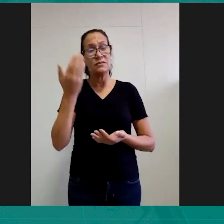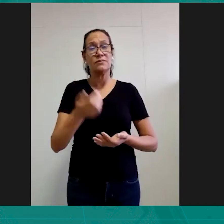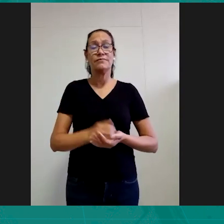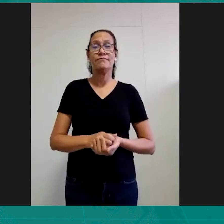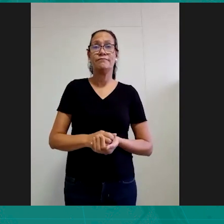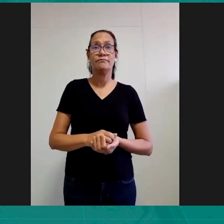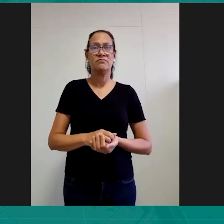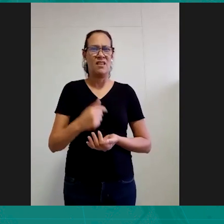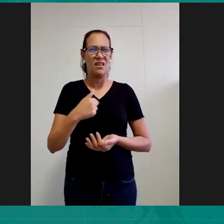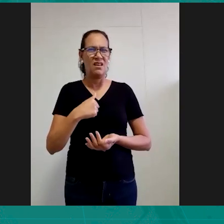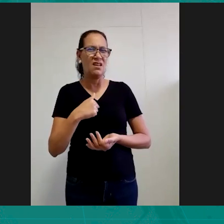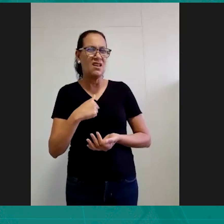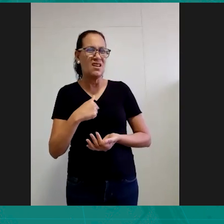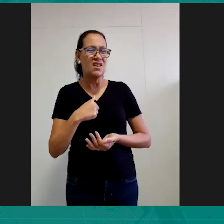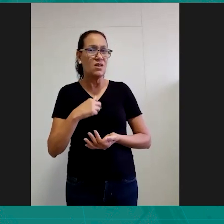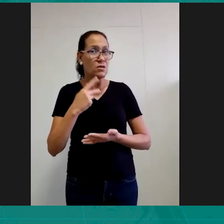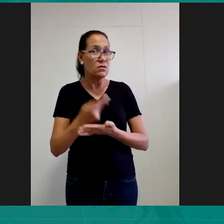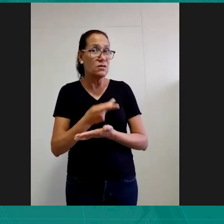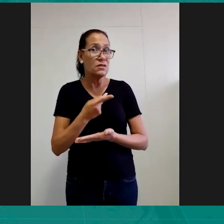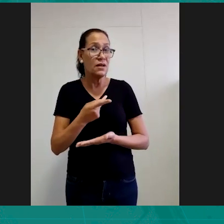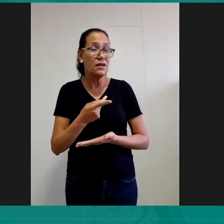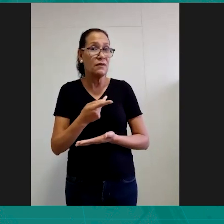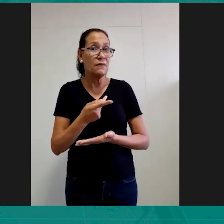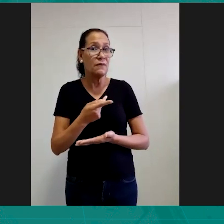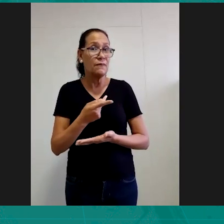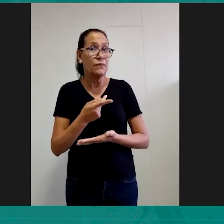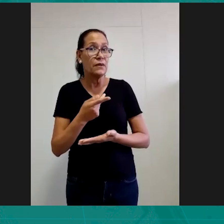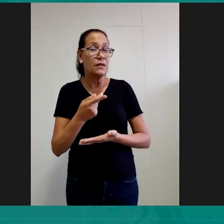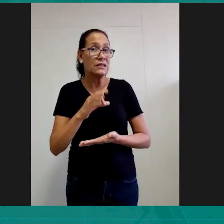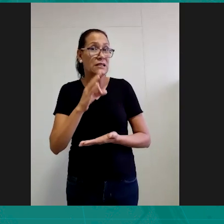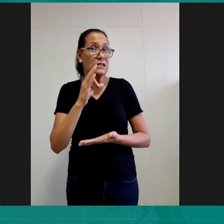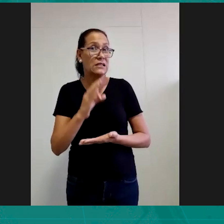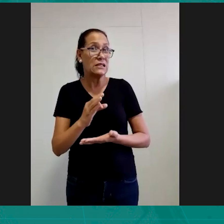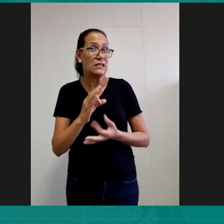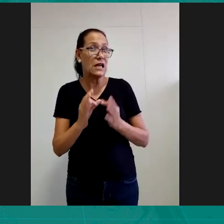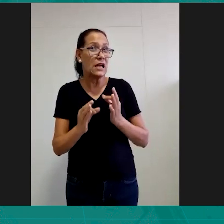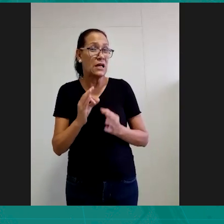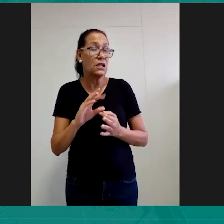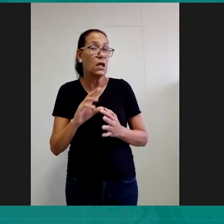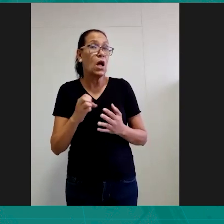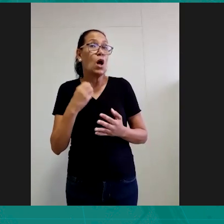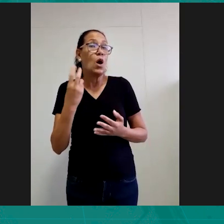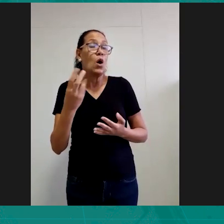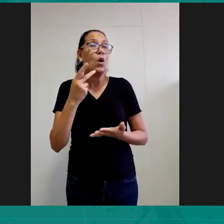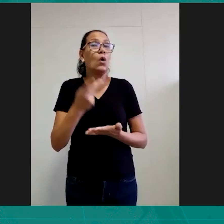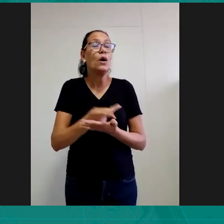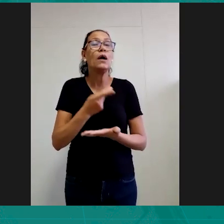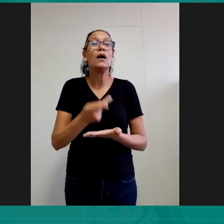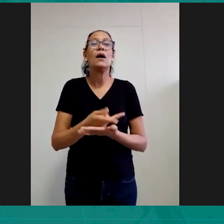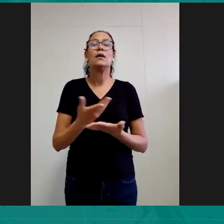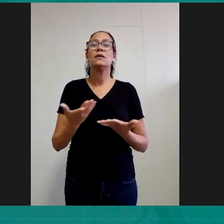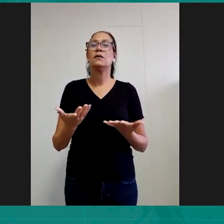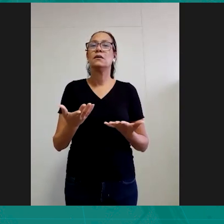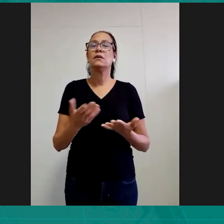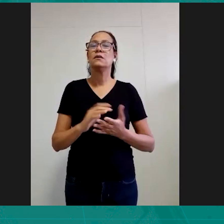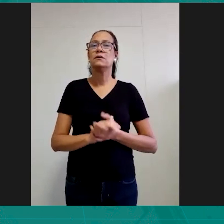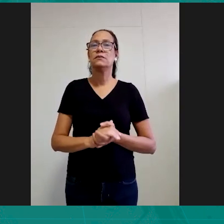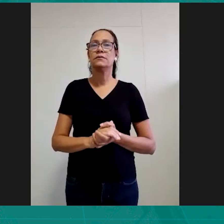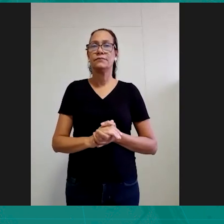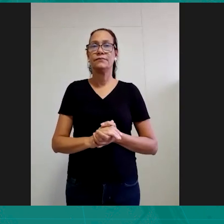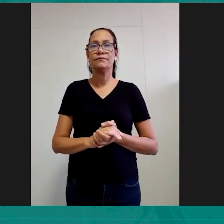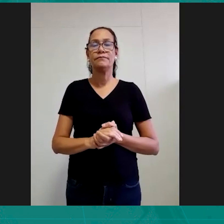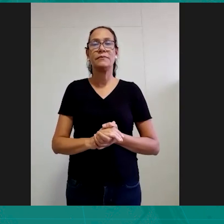certa? Então você tem a palavra te guiando, você também tem